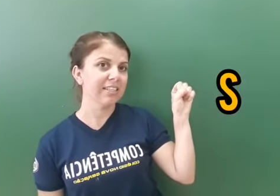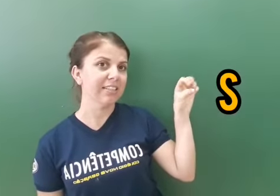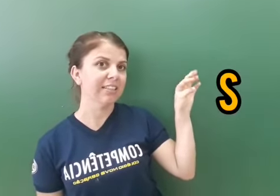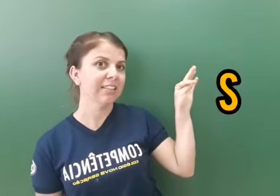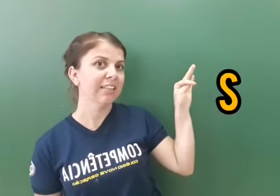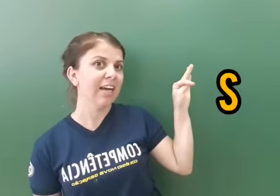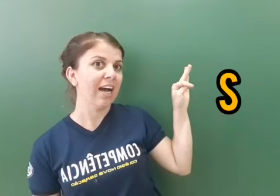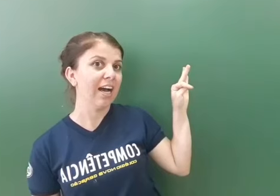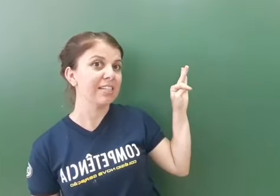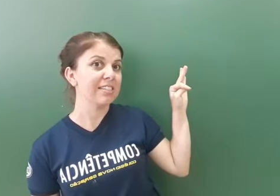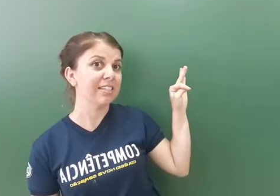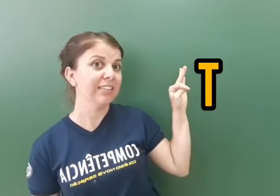E